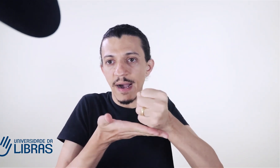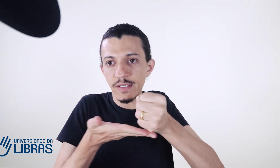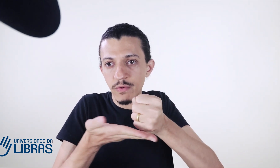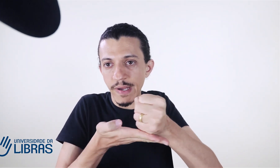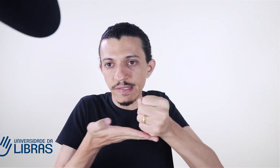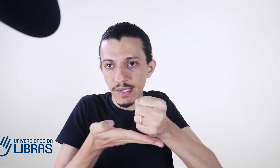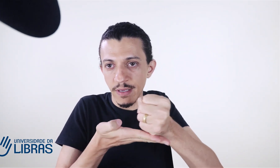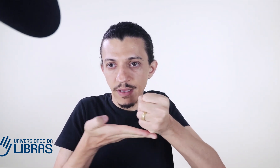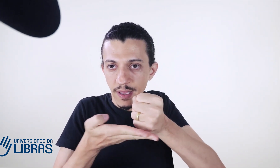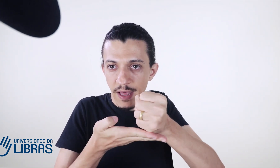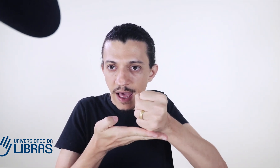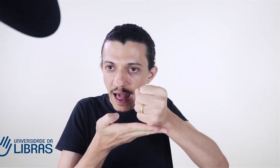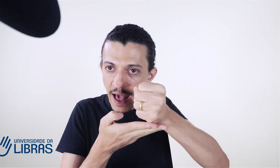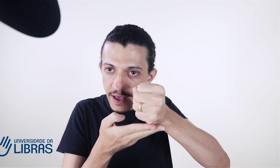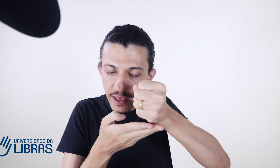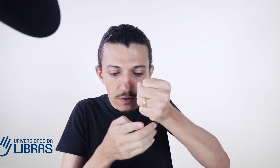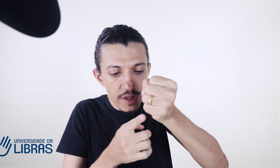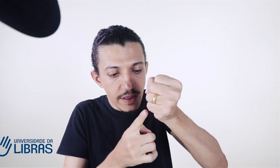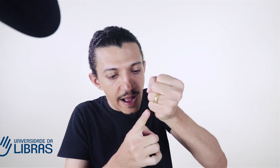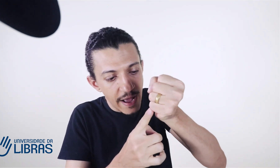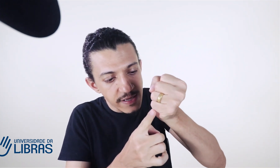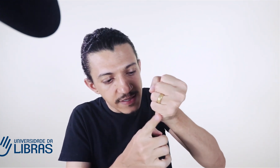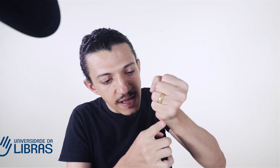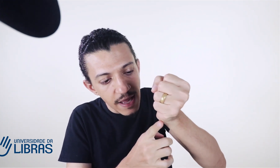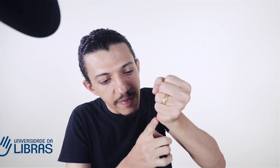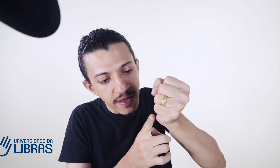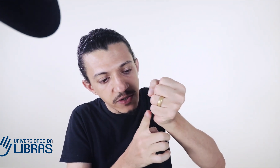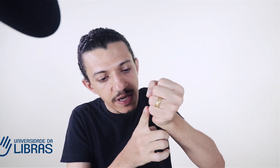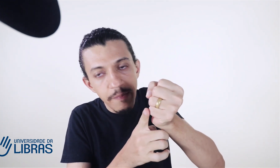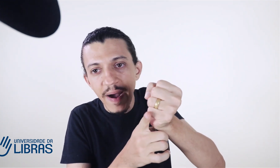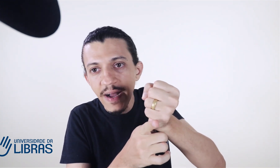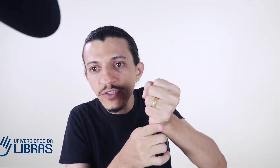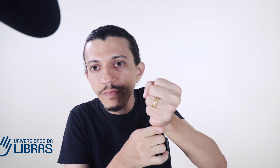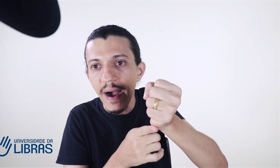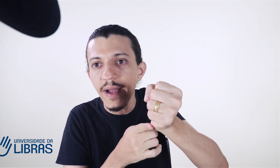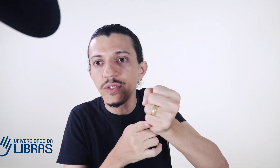básico é assim, é aquilo que está exatamente na parte de baixo.